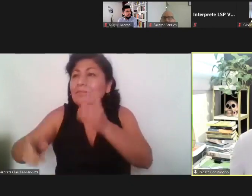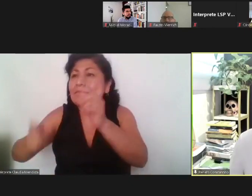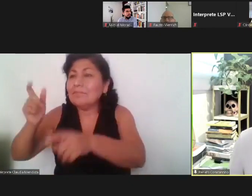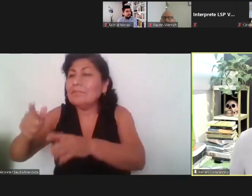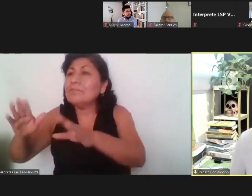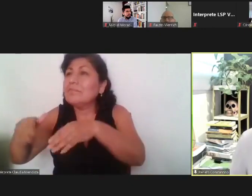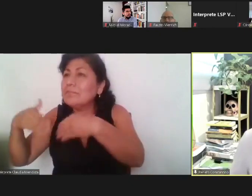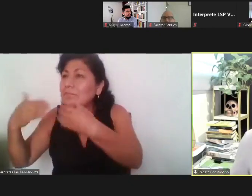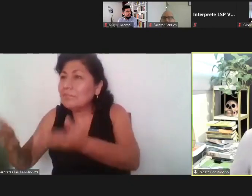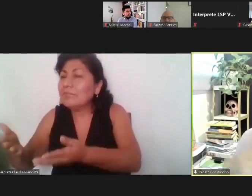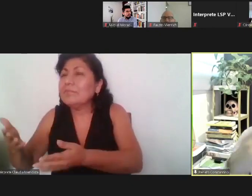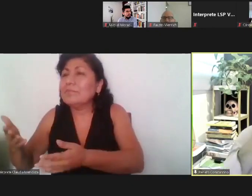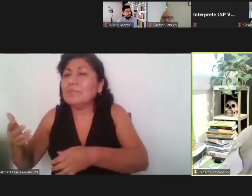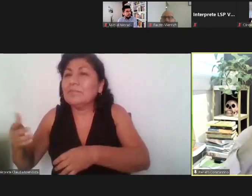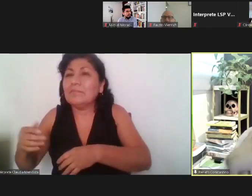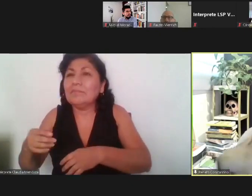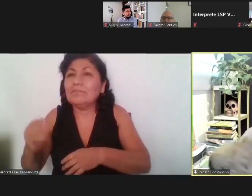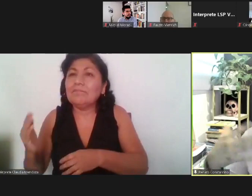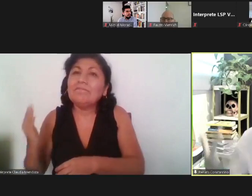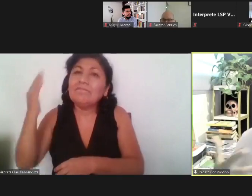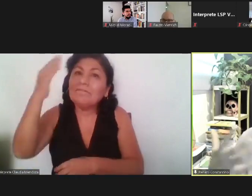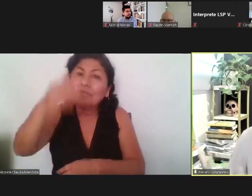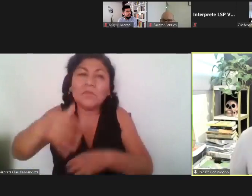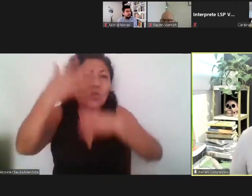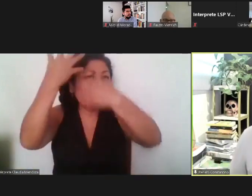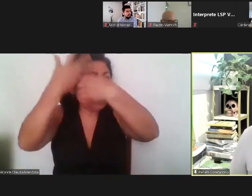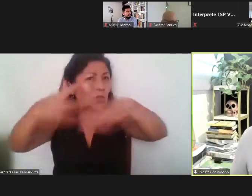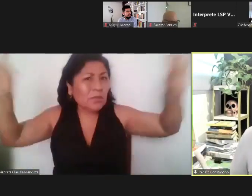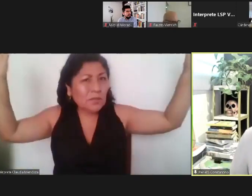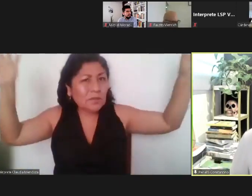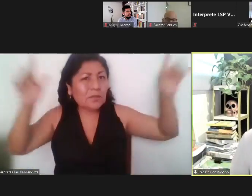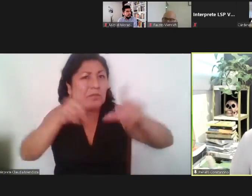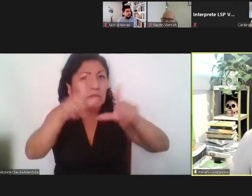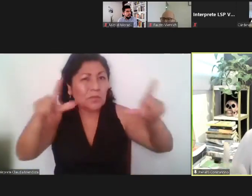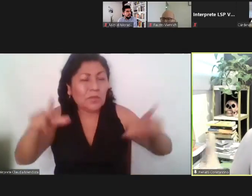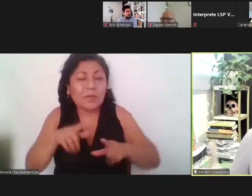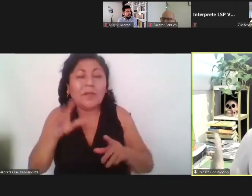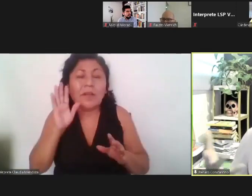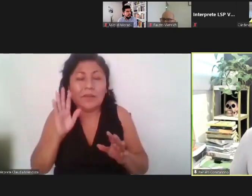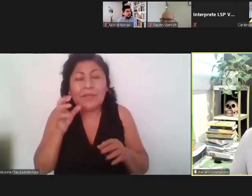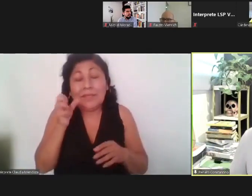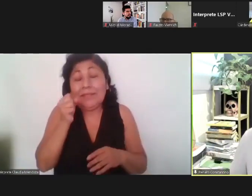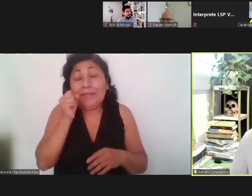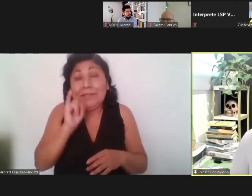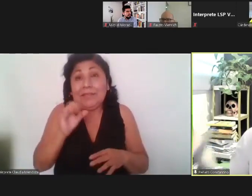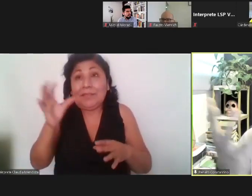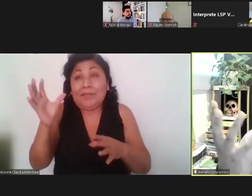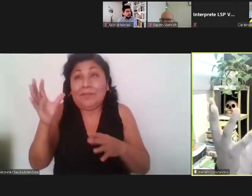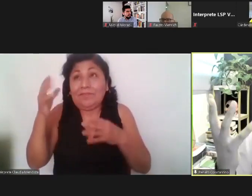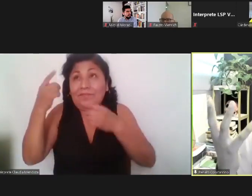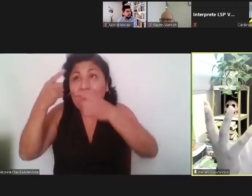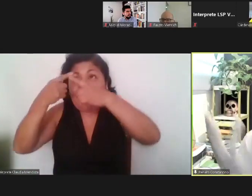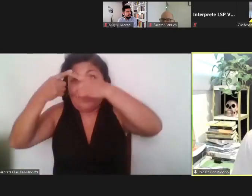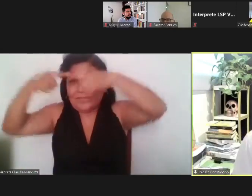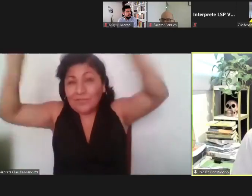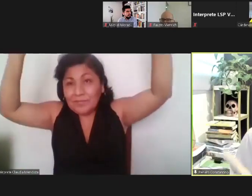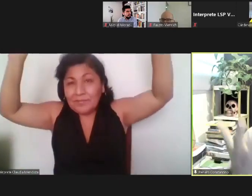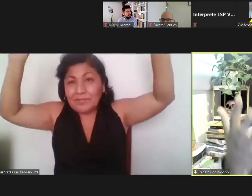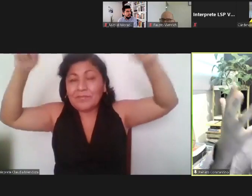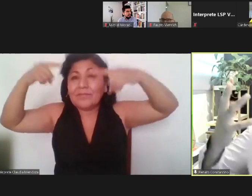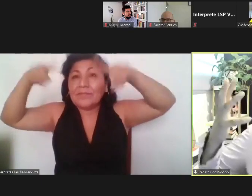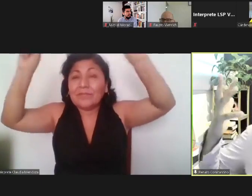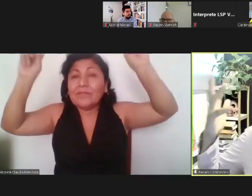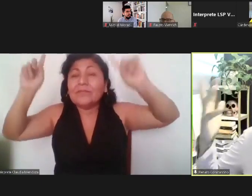tenga. Ahora bien, si se logra implementar el Tratado de Marrakech, es decir, el proyecto de ley que ya ha sido aprobado